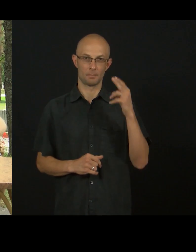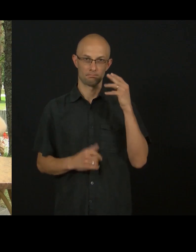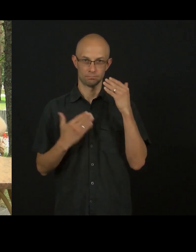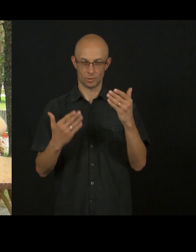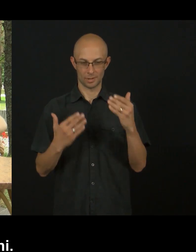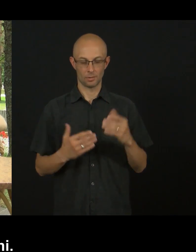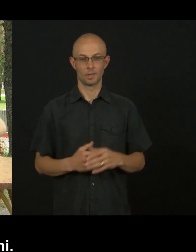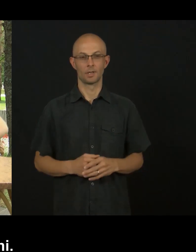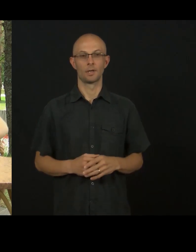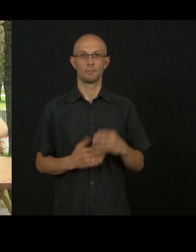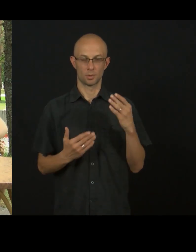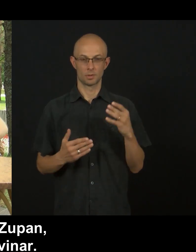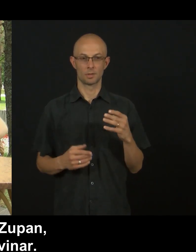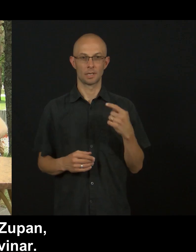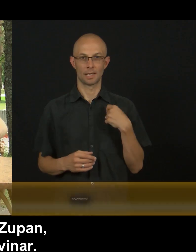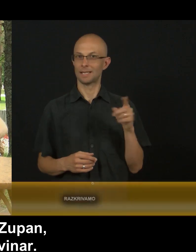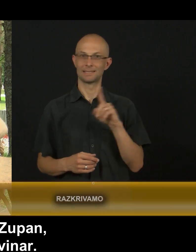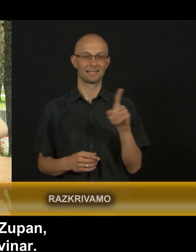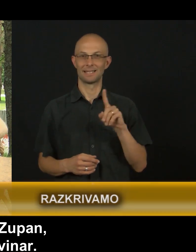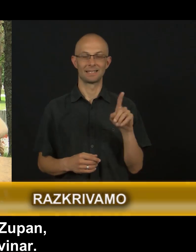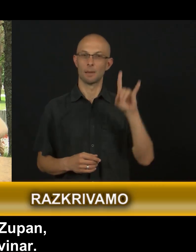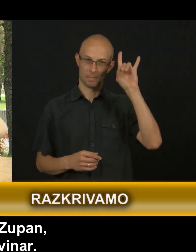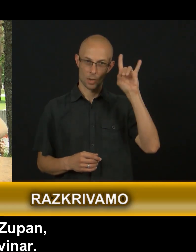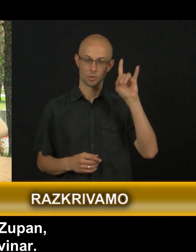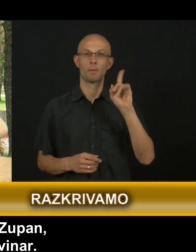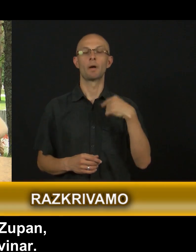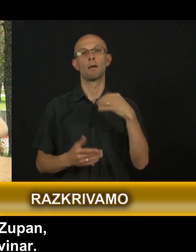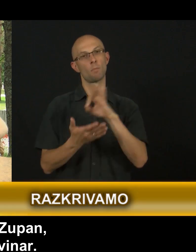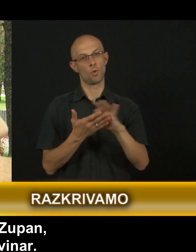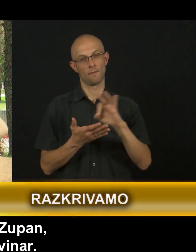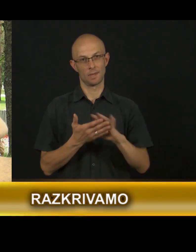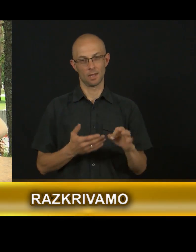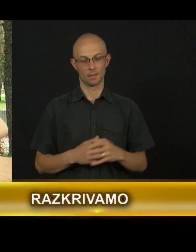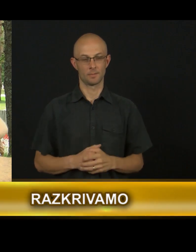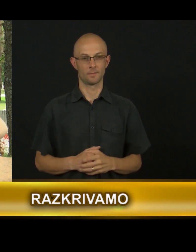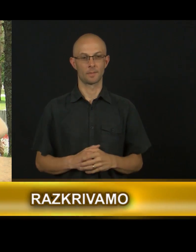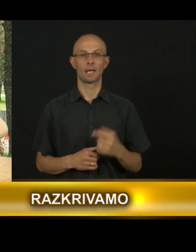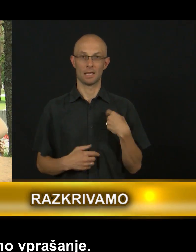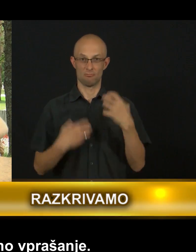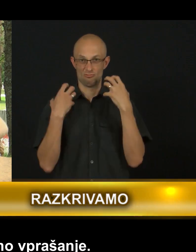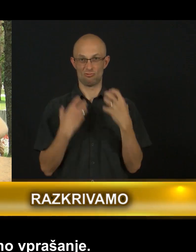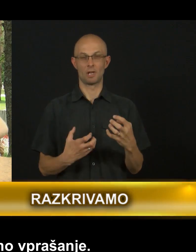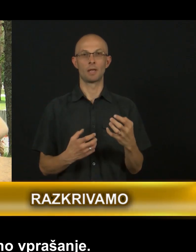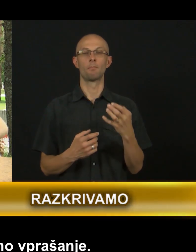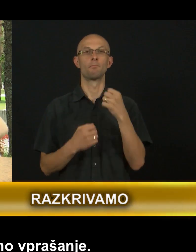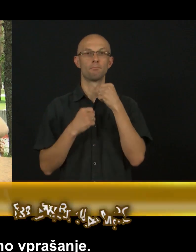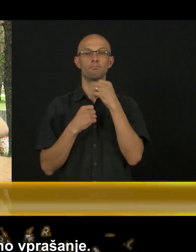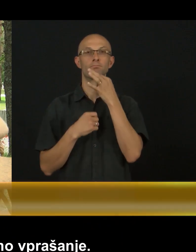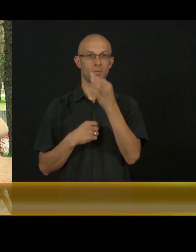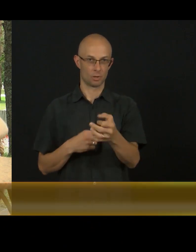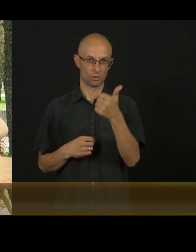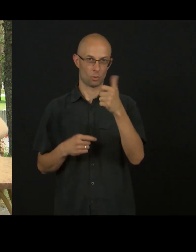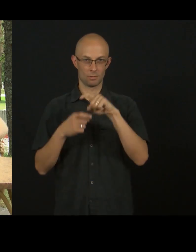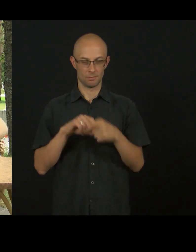Pozdravljeni. Pozdravljeni. Jaz nisem Mika Gupan, ampak sem novinar. In jaz bi rad predstavil eno